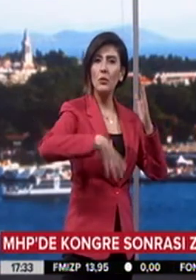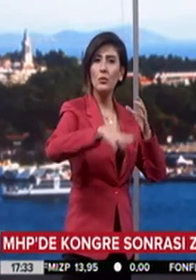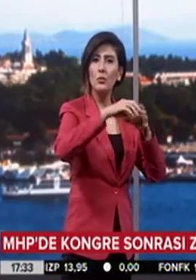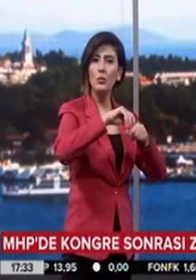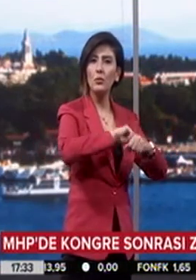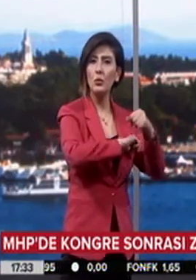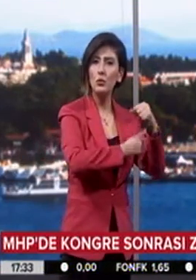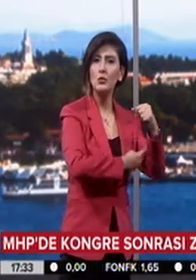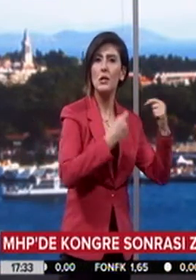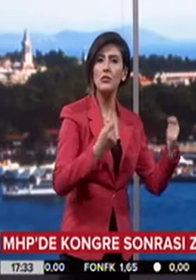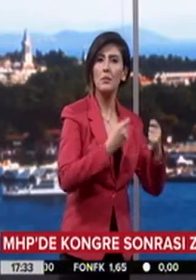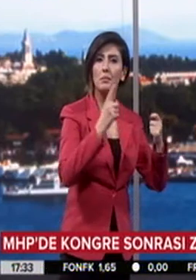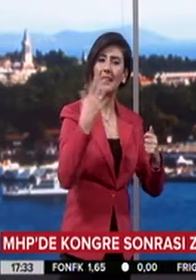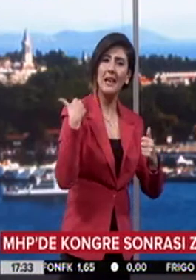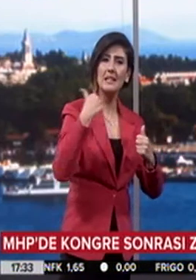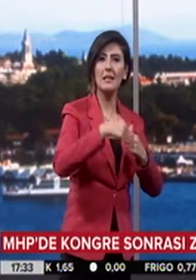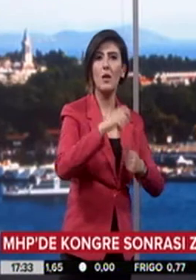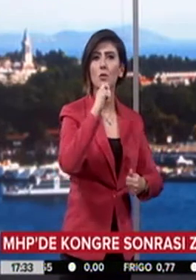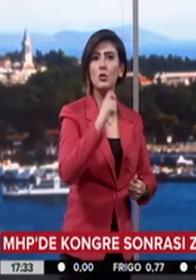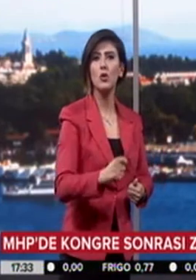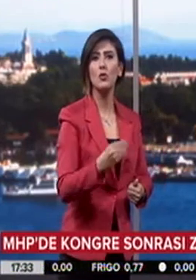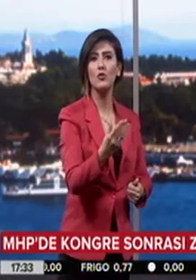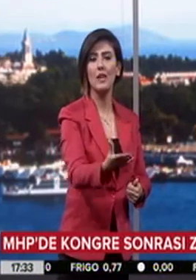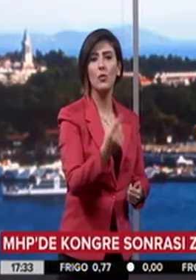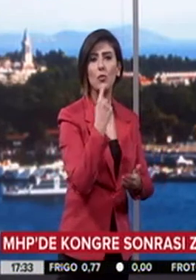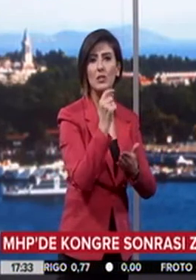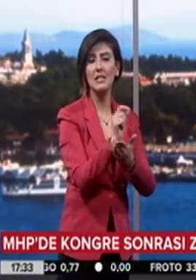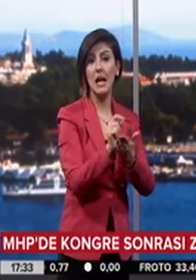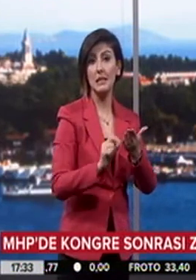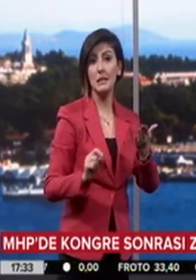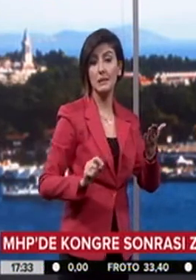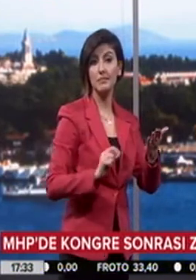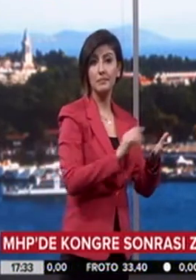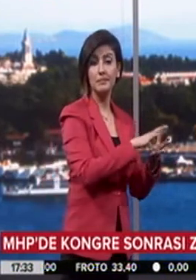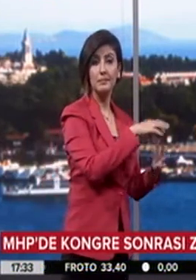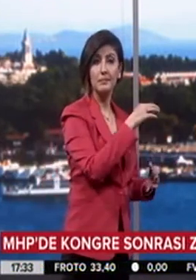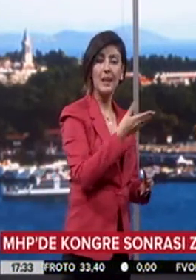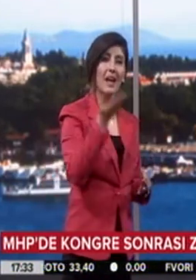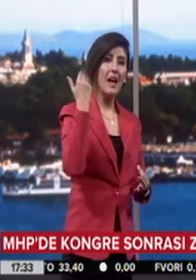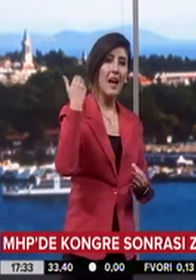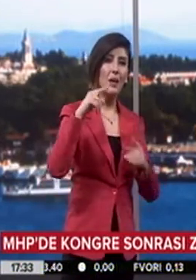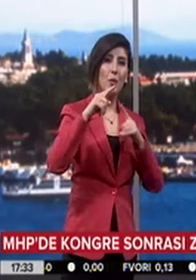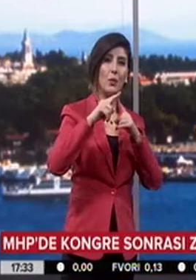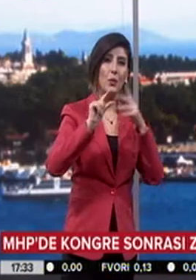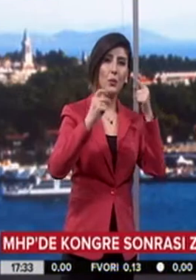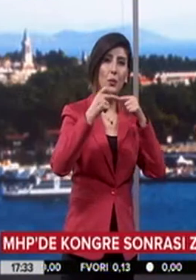gücümüzle çalışacağımıza bir kez daha söz veriyoruz yazdı. Bahçeli merhum Alparslan Türkeş'in kabrini de ziyaret